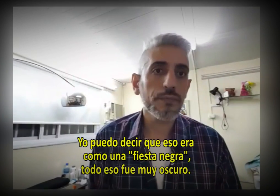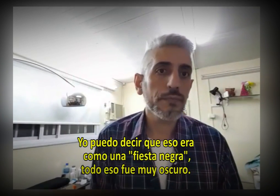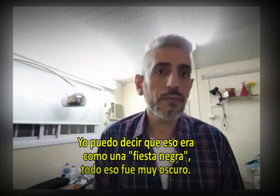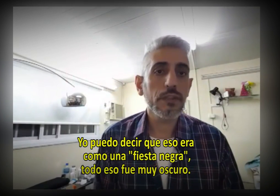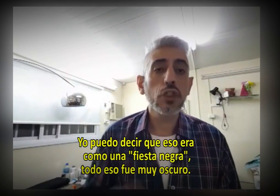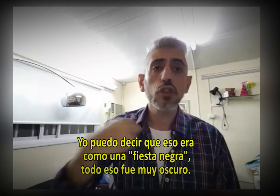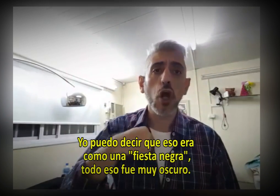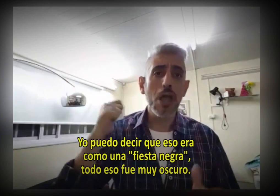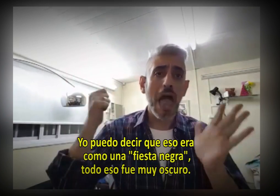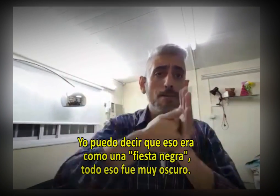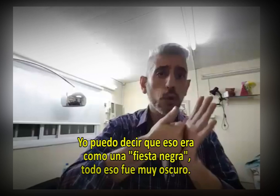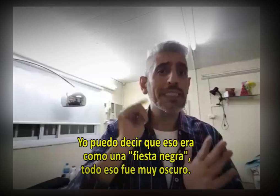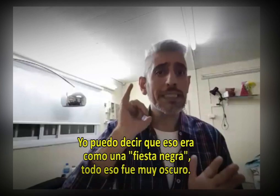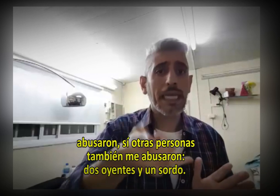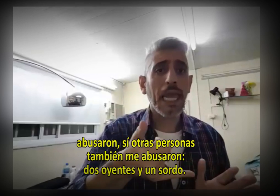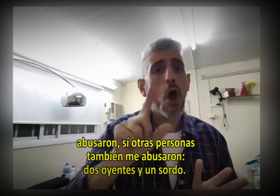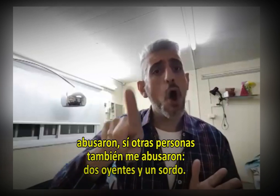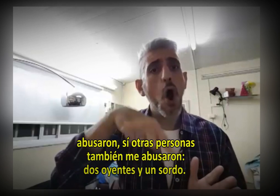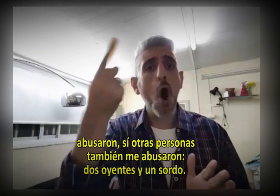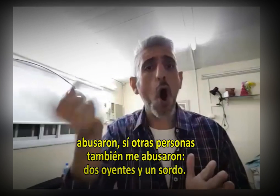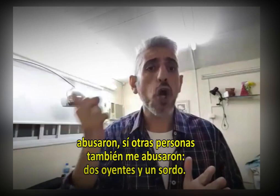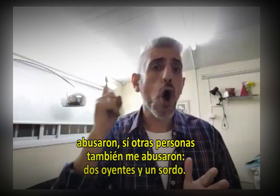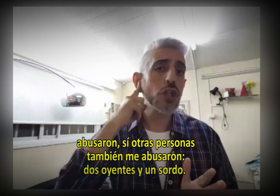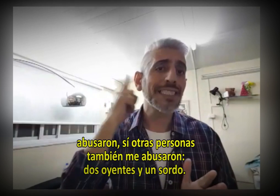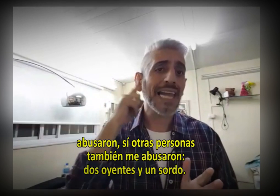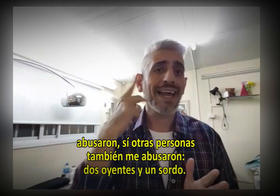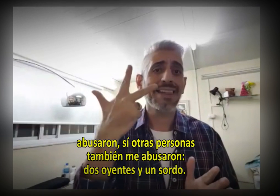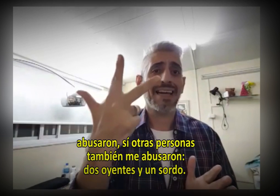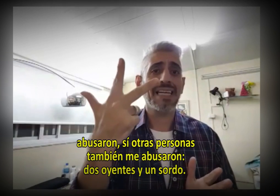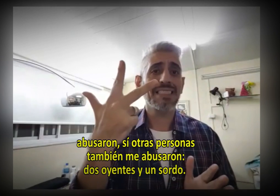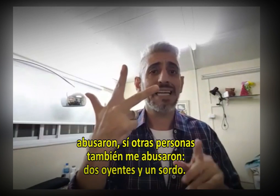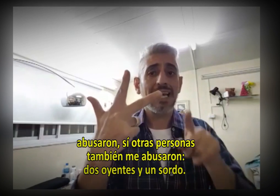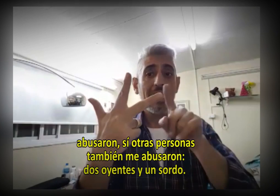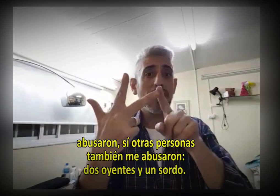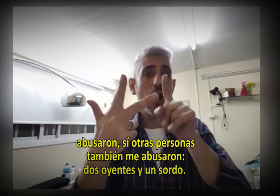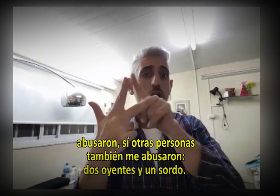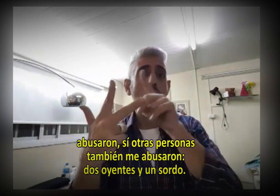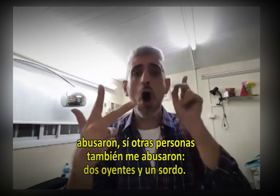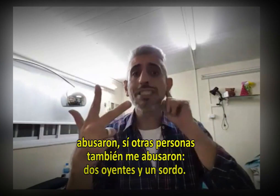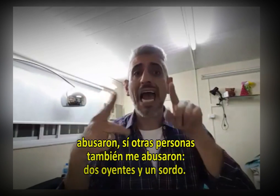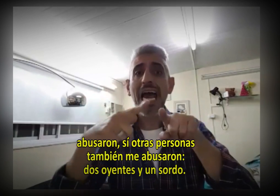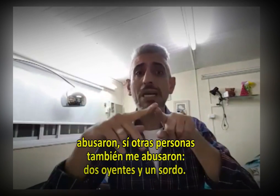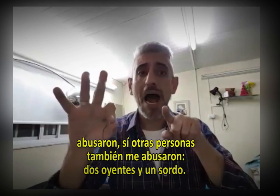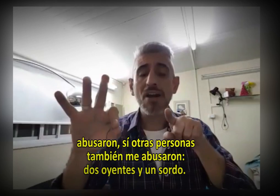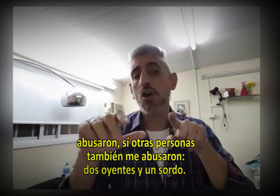eso fue muy oscuro. Abusaron, sí, otras personas también me abusaron. 2 oyentes y